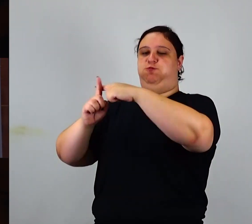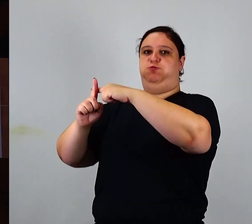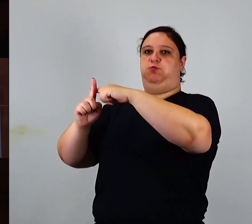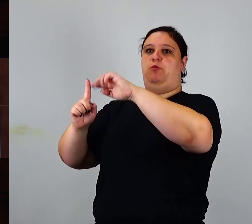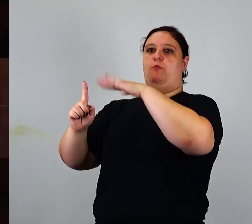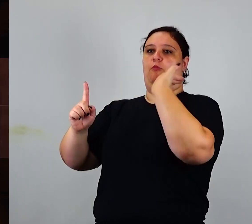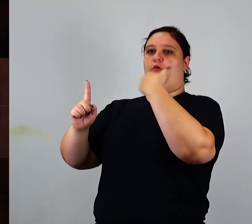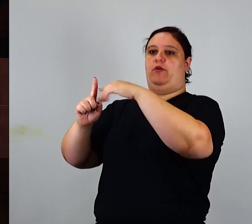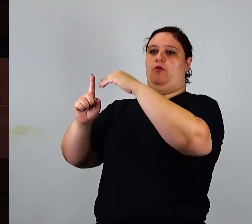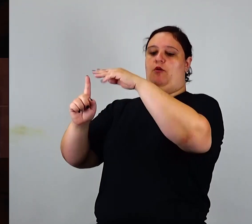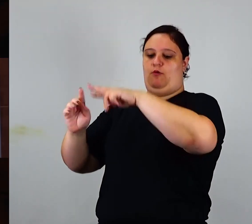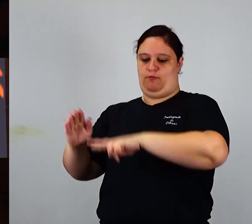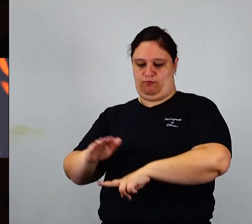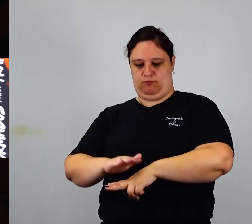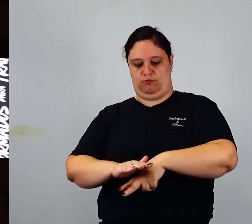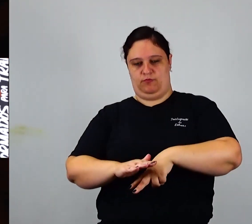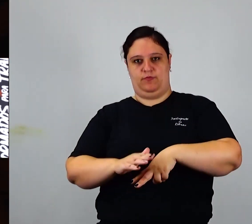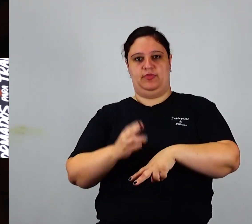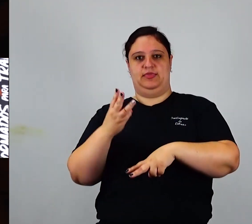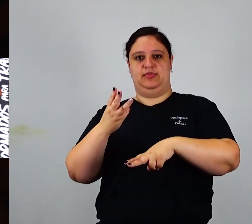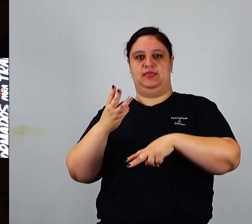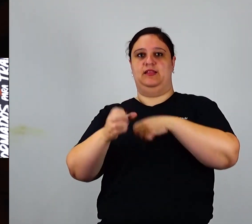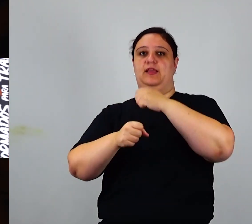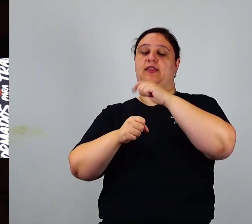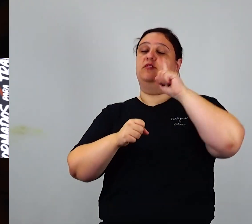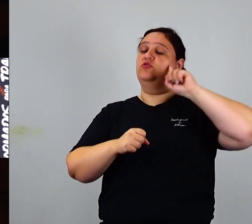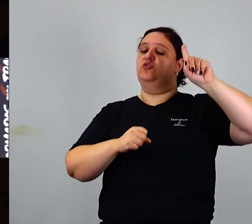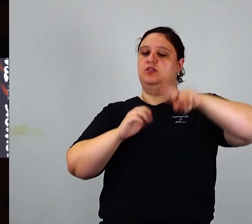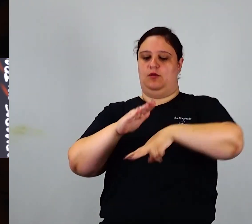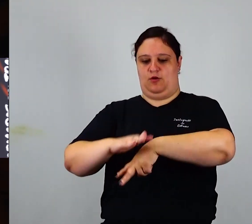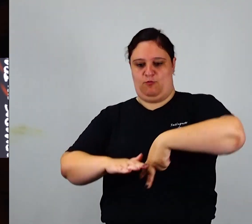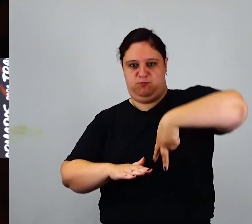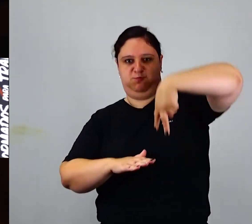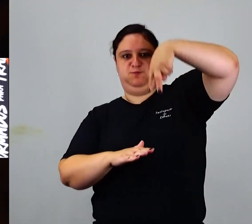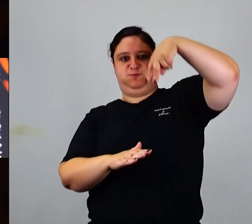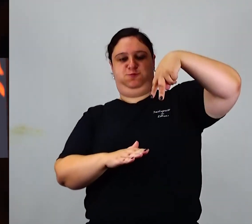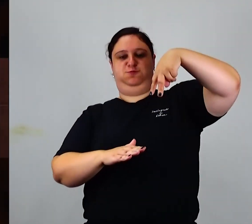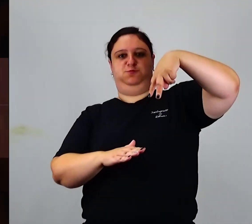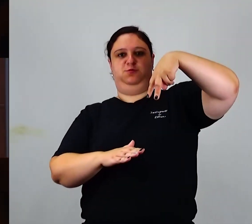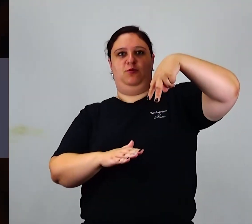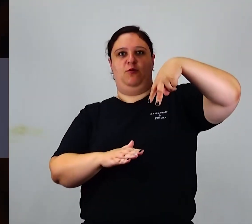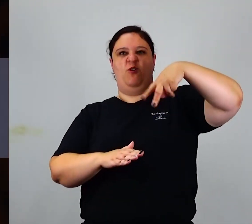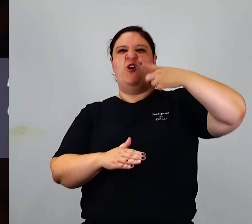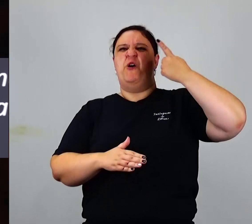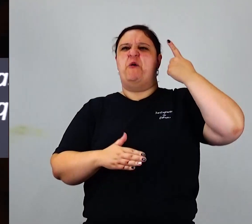O inimigo mais temido, o inimigo mais